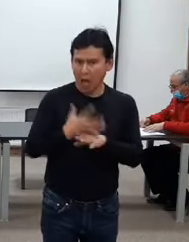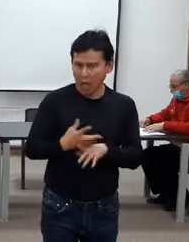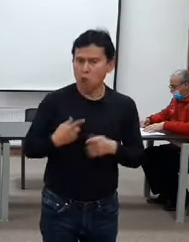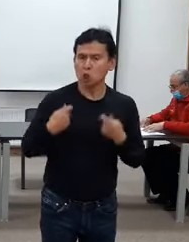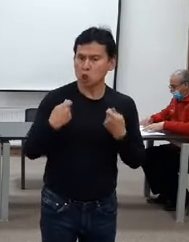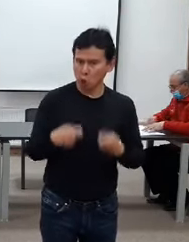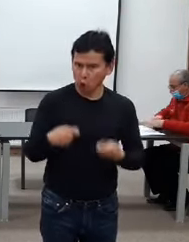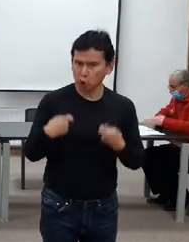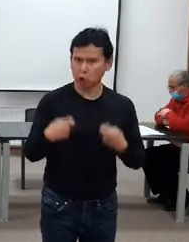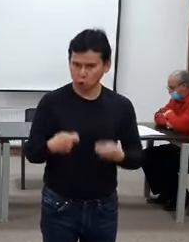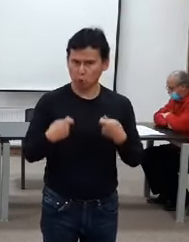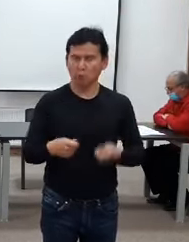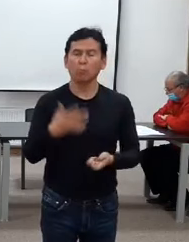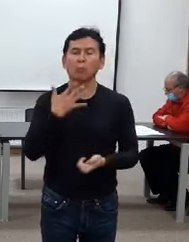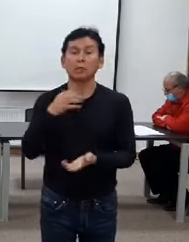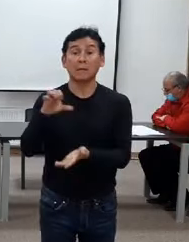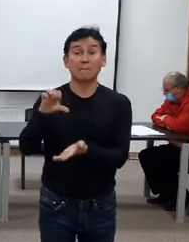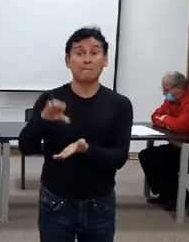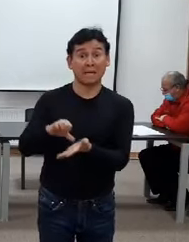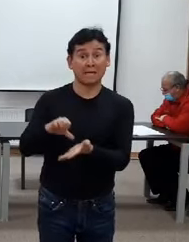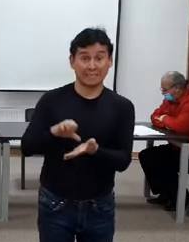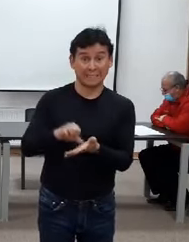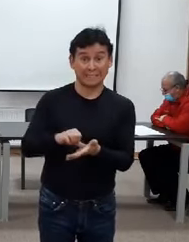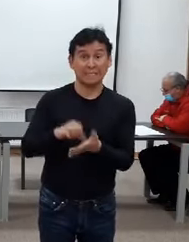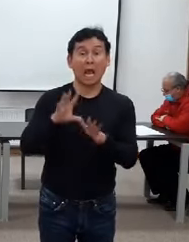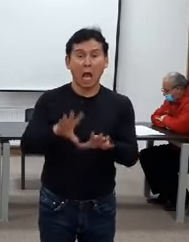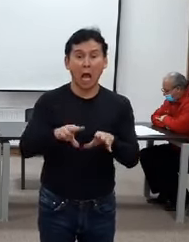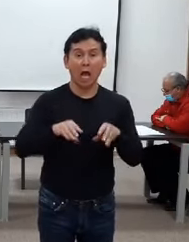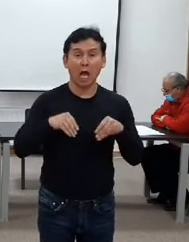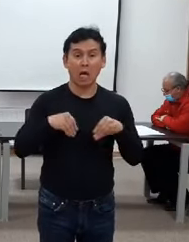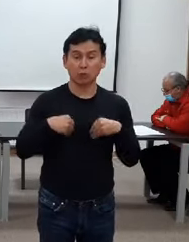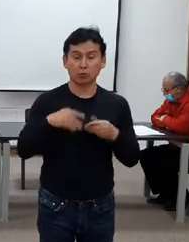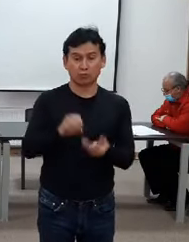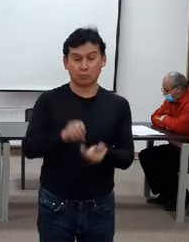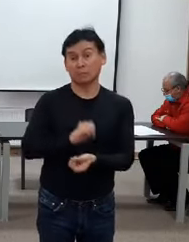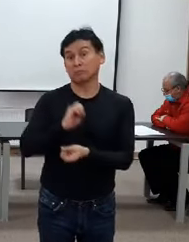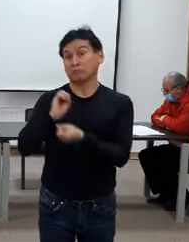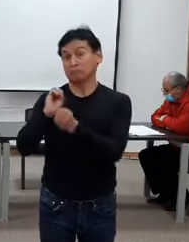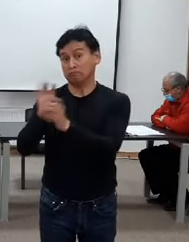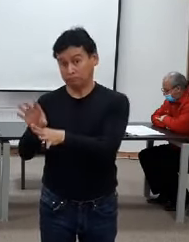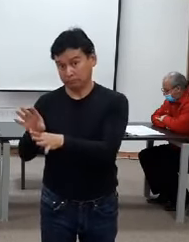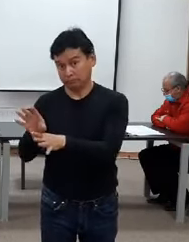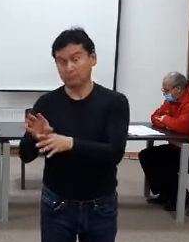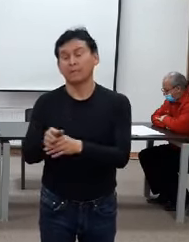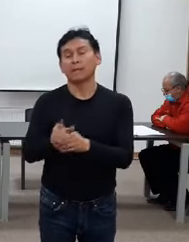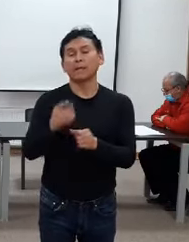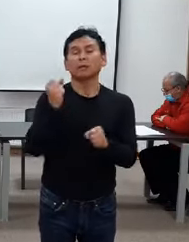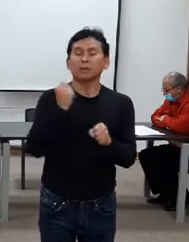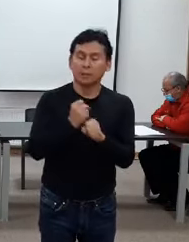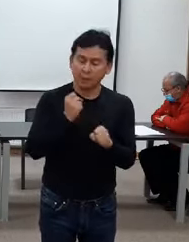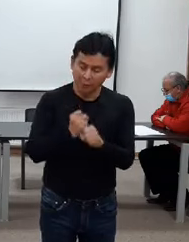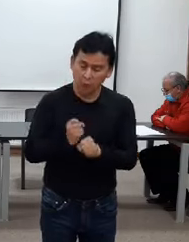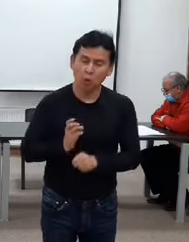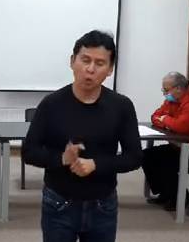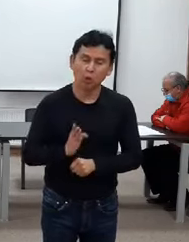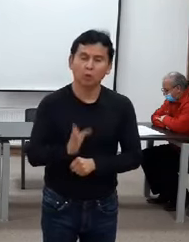asociados, ver que el país quiera repatriar y asumir los costos de repatriación de su gente. Ahora, es una labor permanente